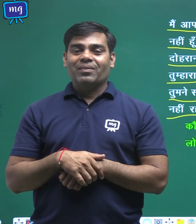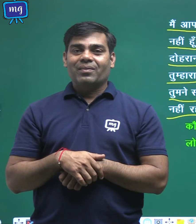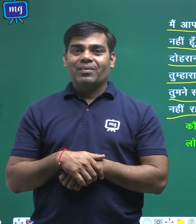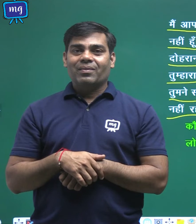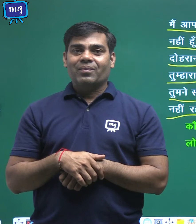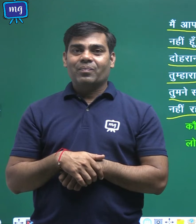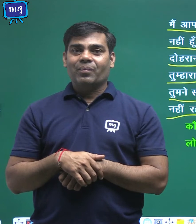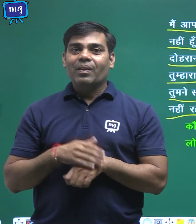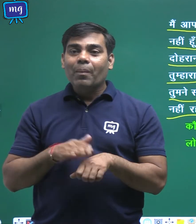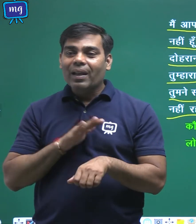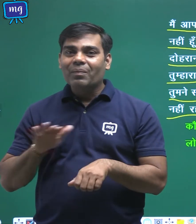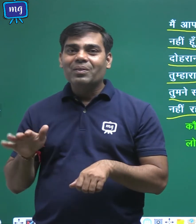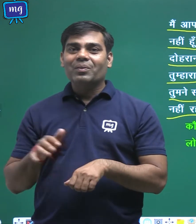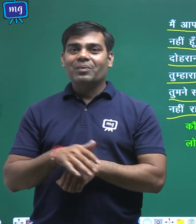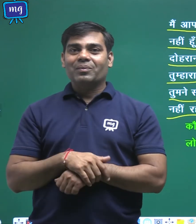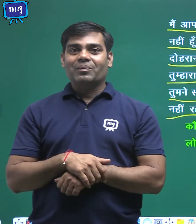प्यारे बच्चों,